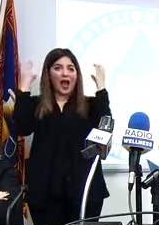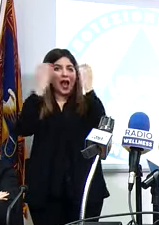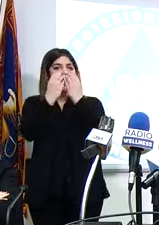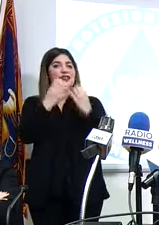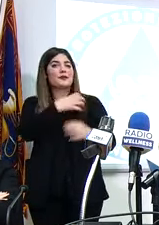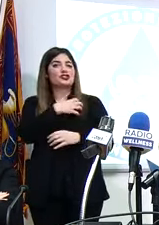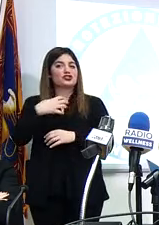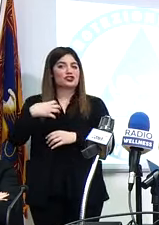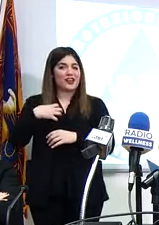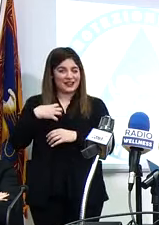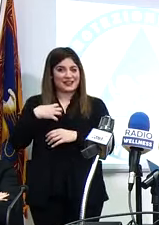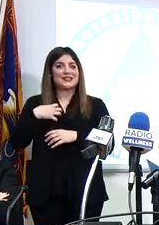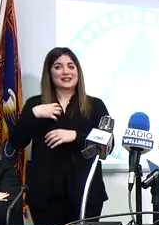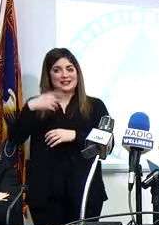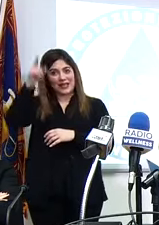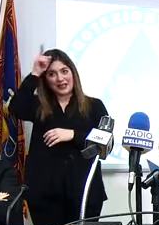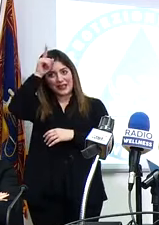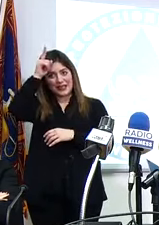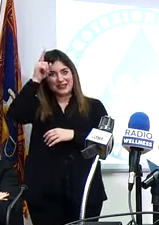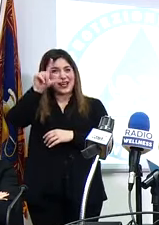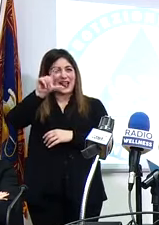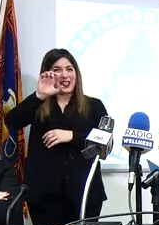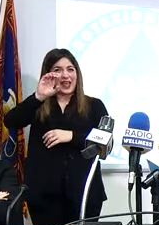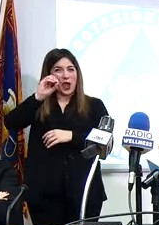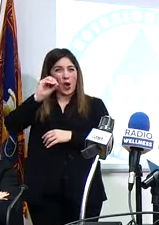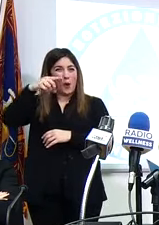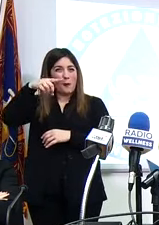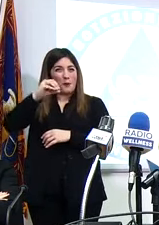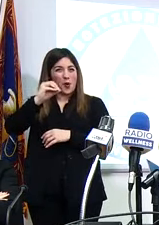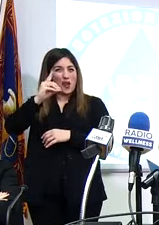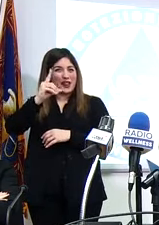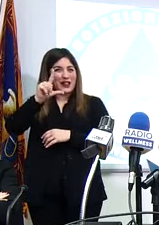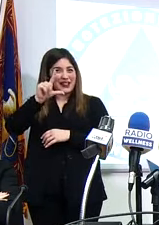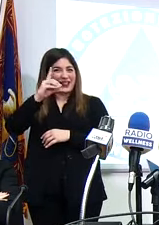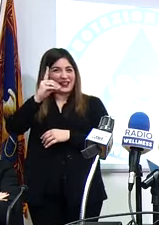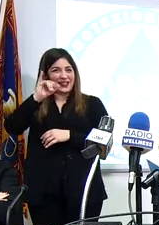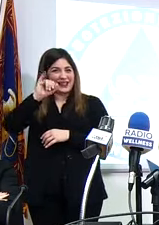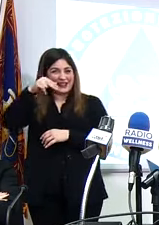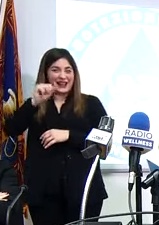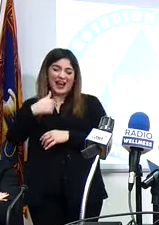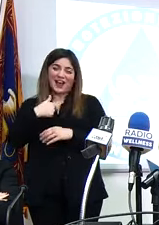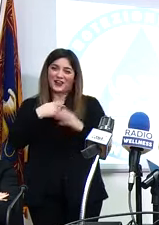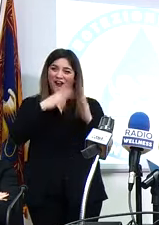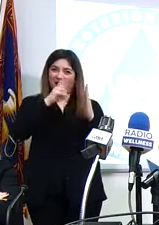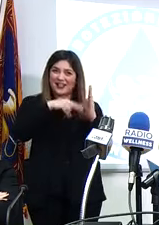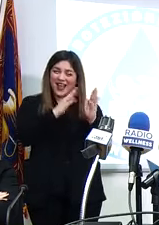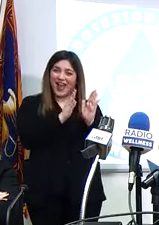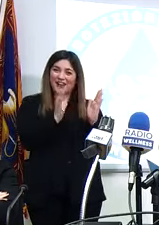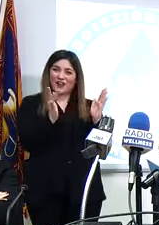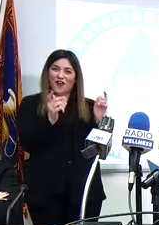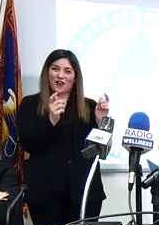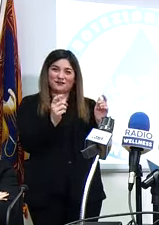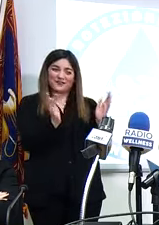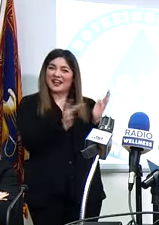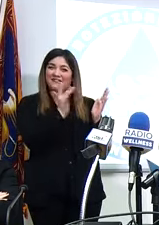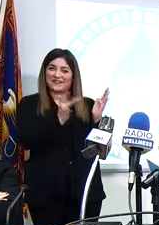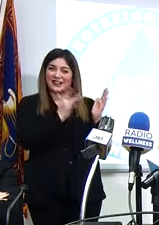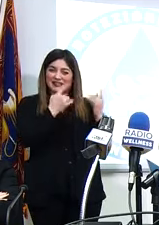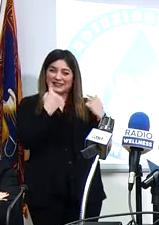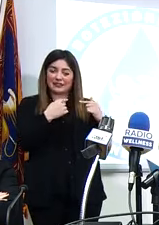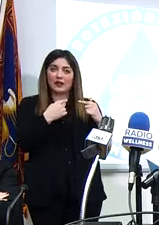chiama Leopoldina, e sono un lettore della loro società di virologia, quindi ho tutte le loro carte, mai